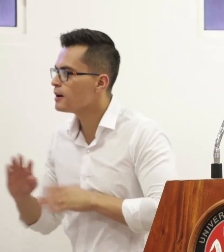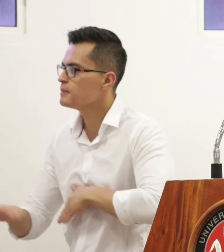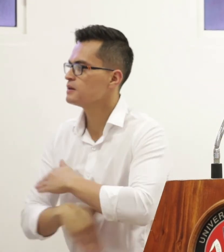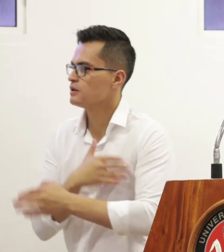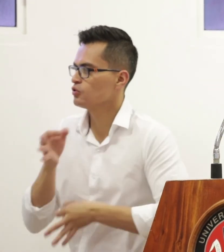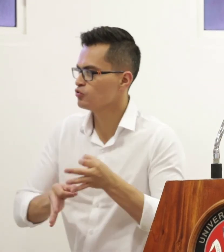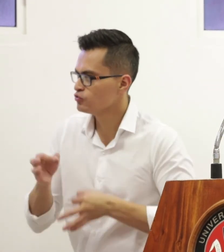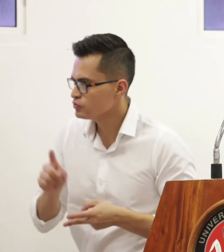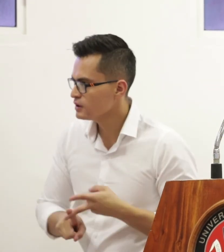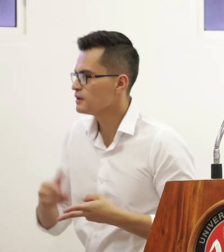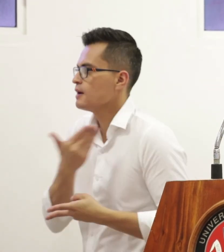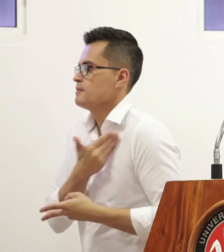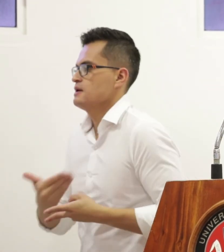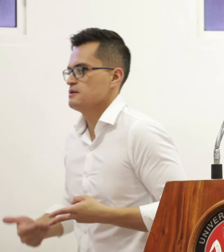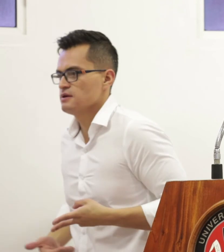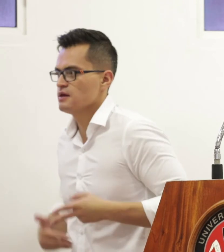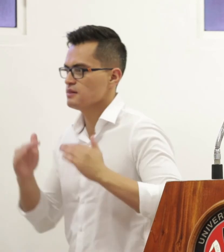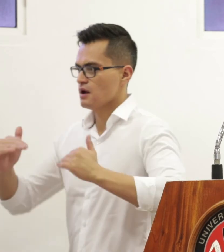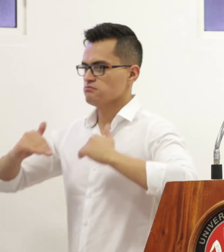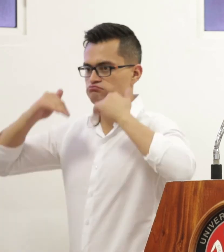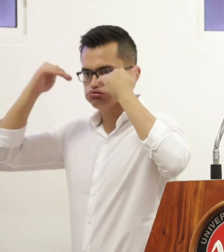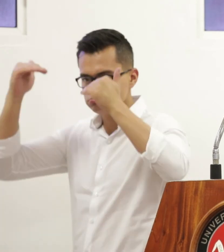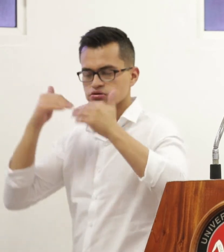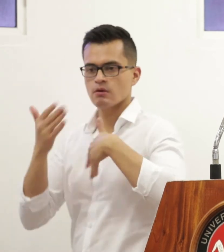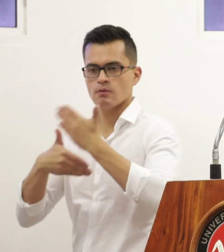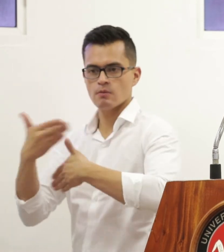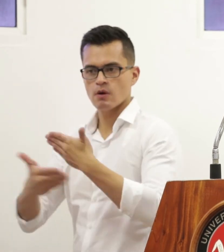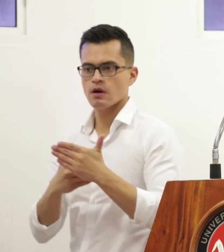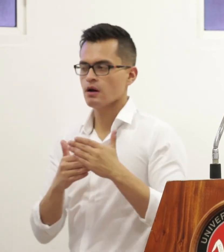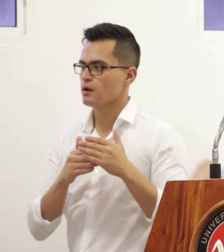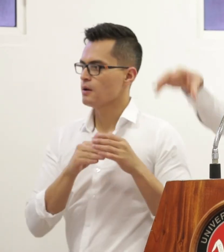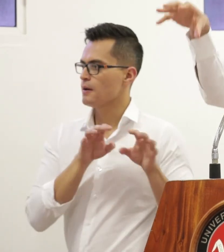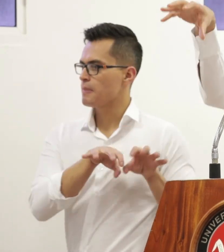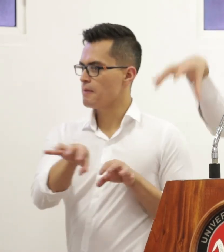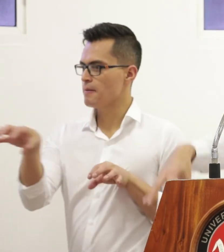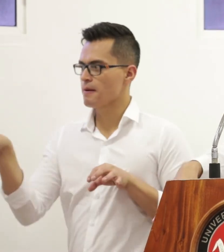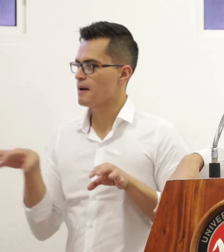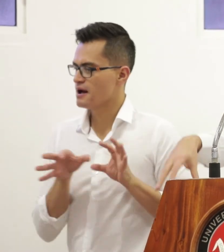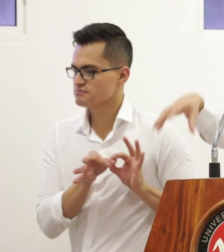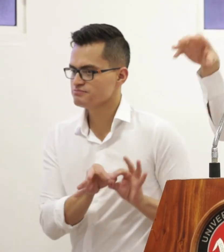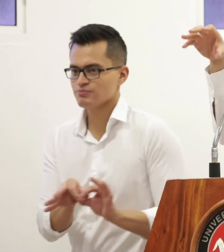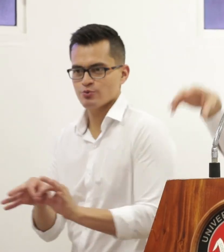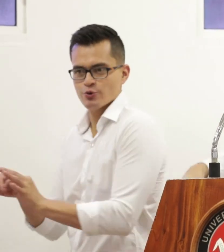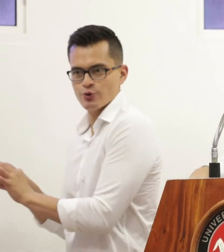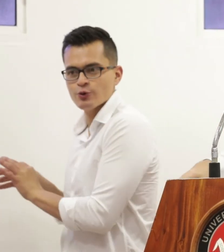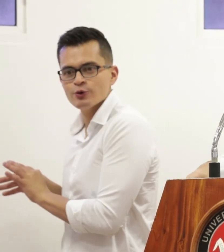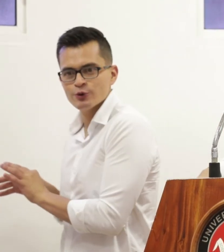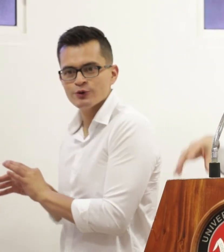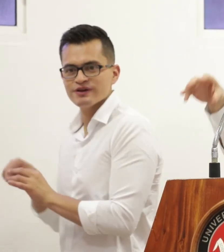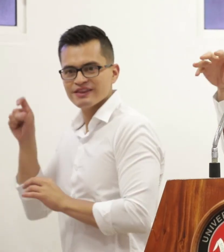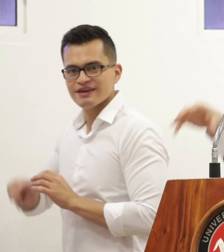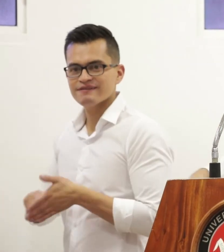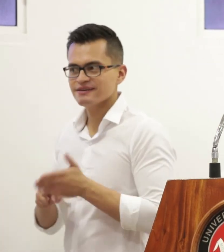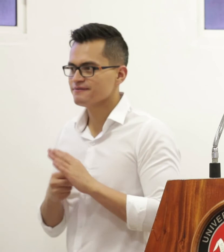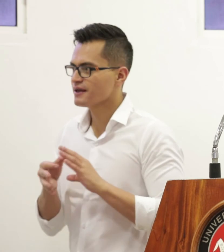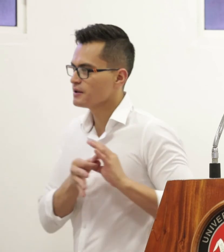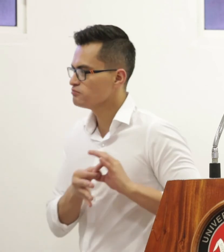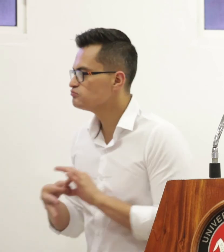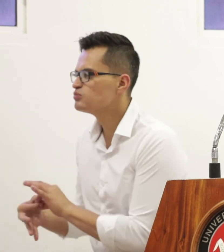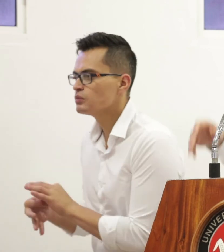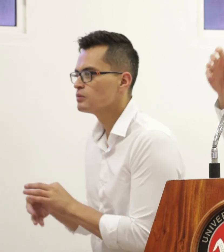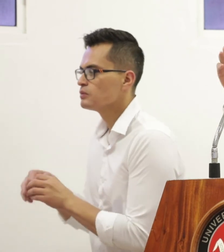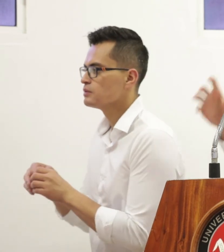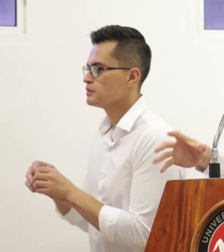el propio presidente de la República, que está creyendo en que tenemos que bajar a la ciudadanía,